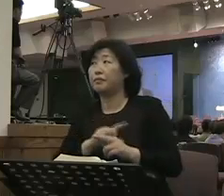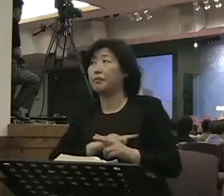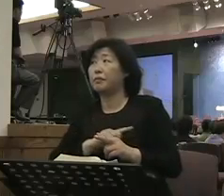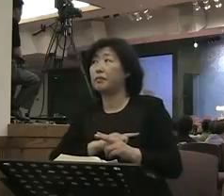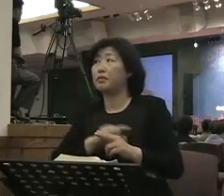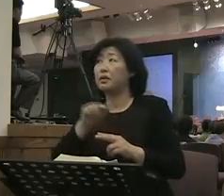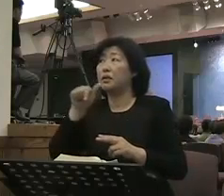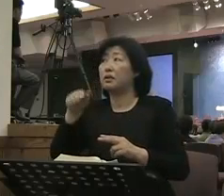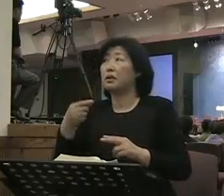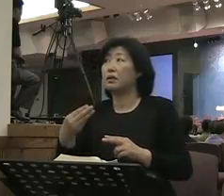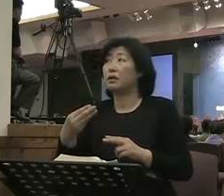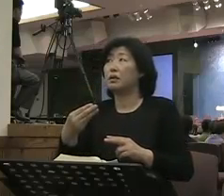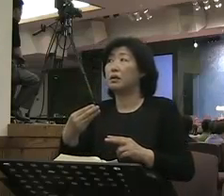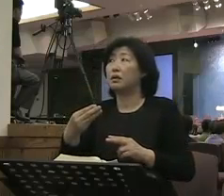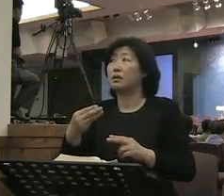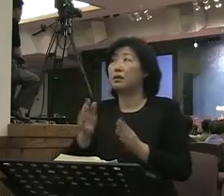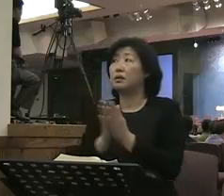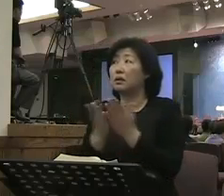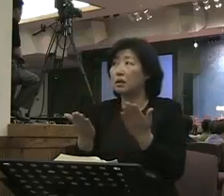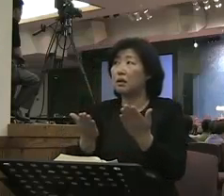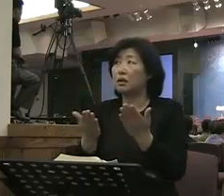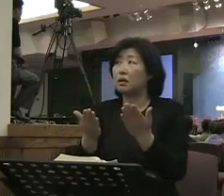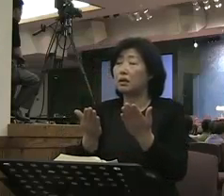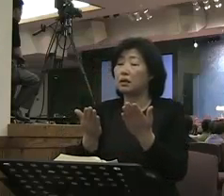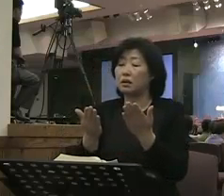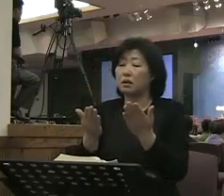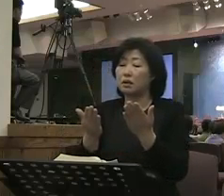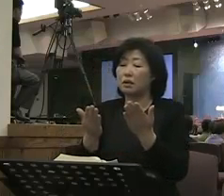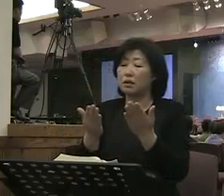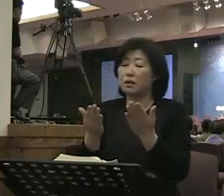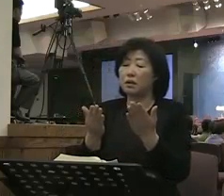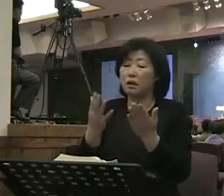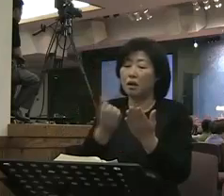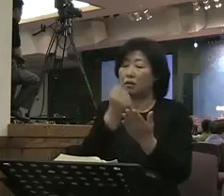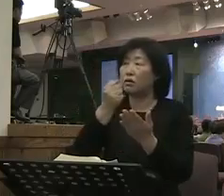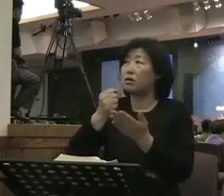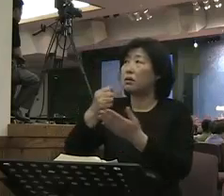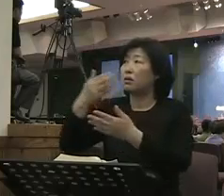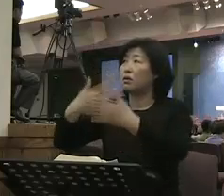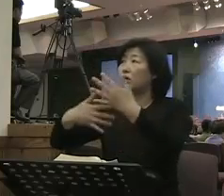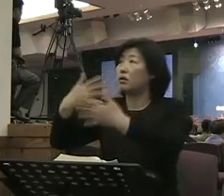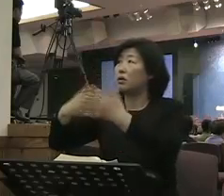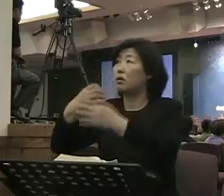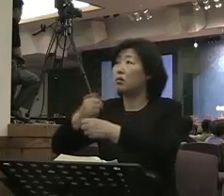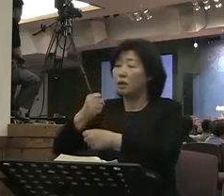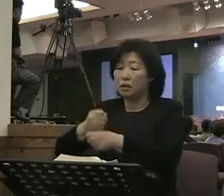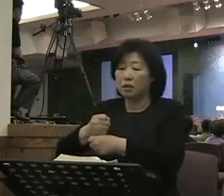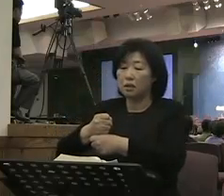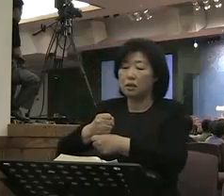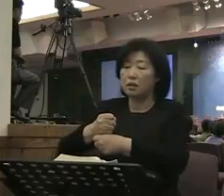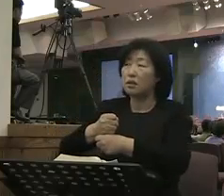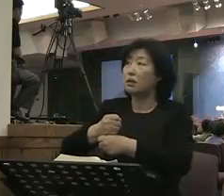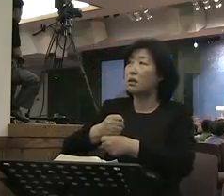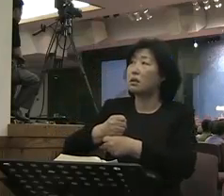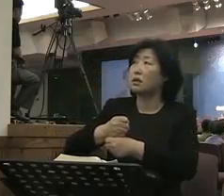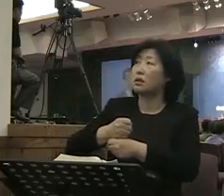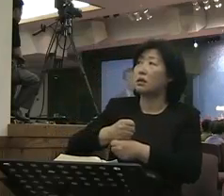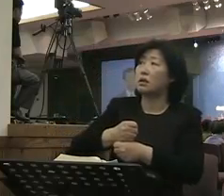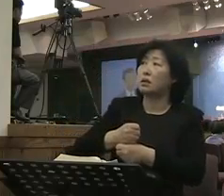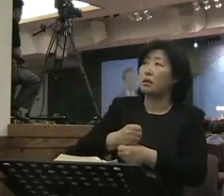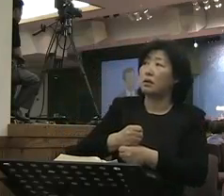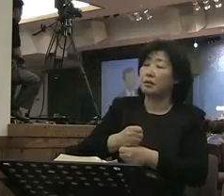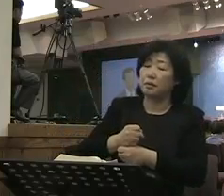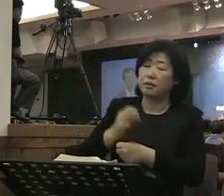Earth라는 그 책을 그 영화로 만든 작품이었습니다. 근데 이 The Good Earth 이 영화 작품이 30년대